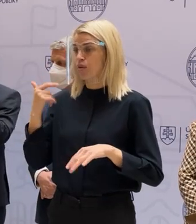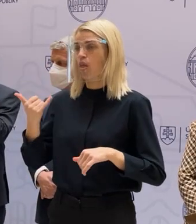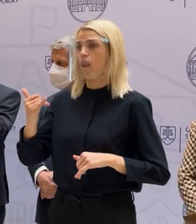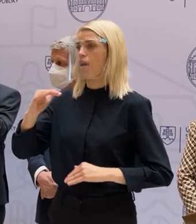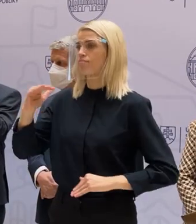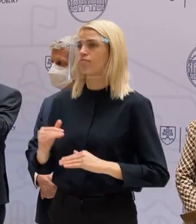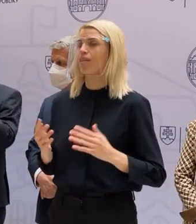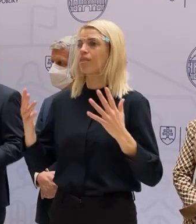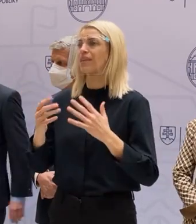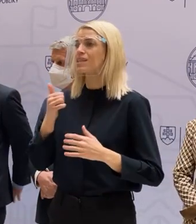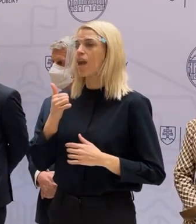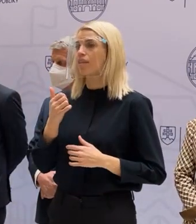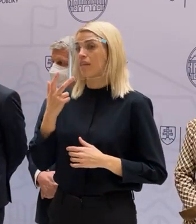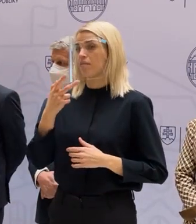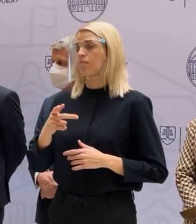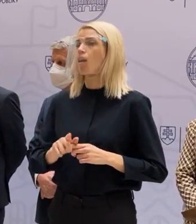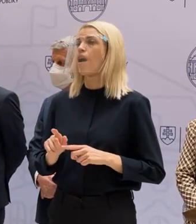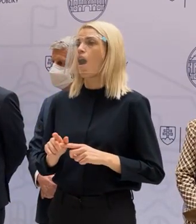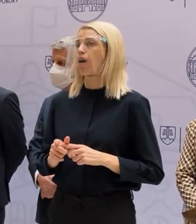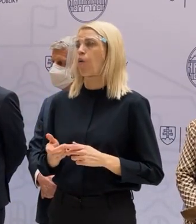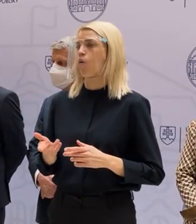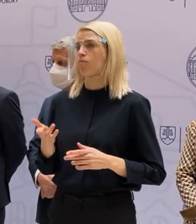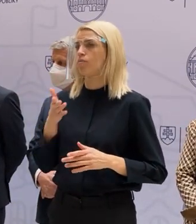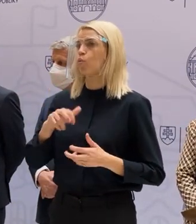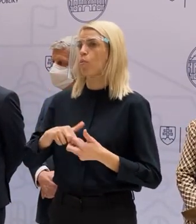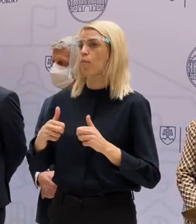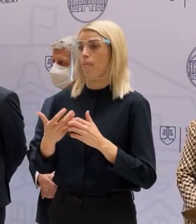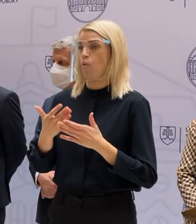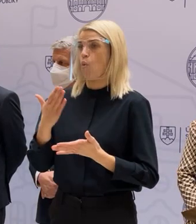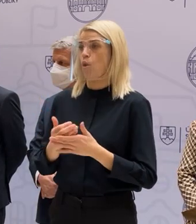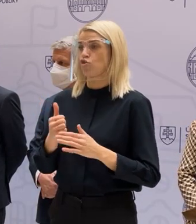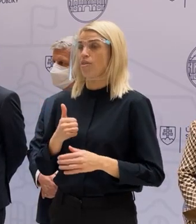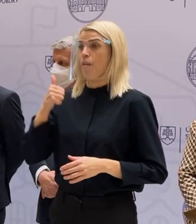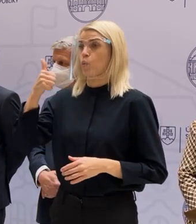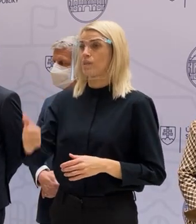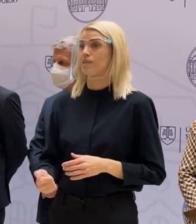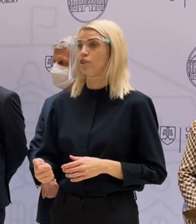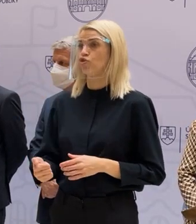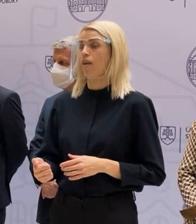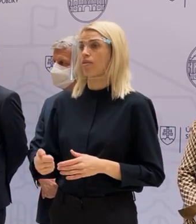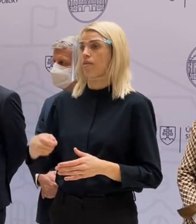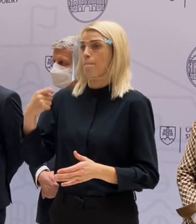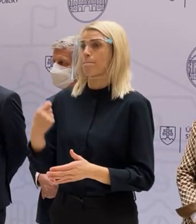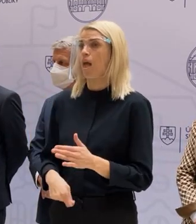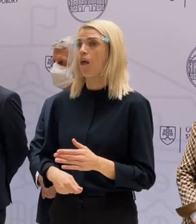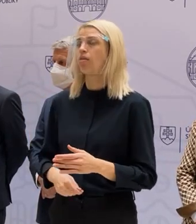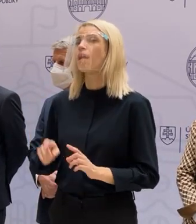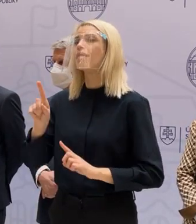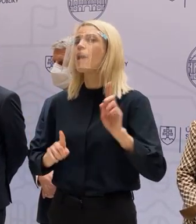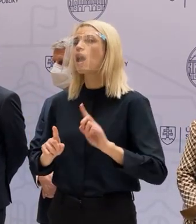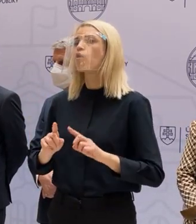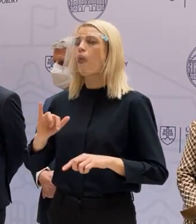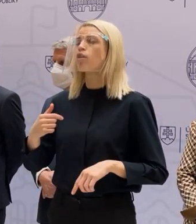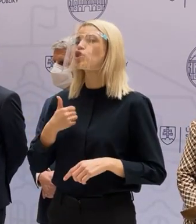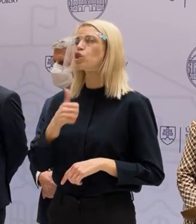živote prinesie problémy, keďže to začne platiť už od budúceho týždňa a mnohí možno rátali na najbližšie týždne, mesiace, že ešte